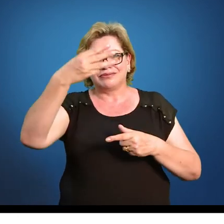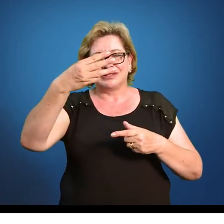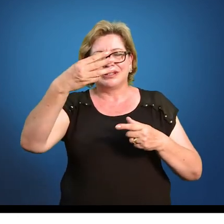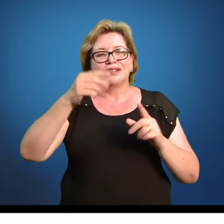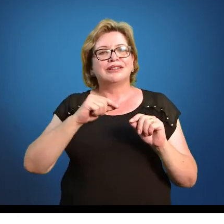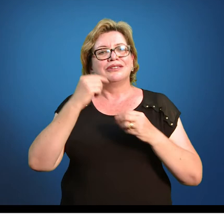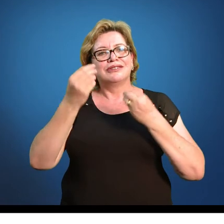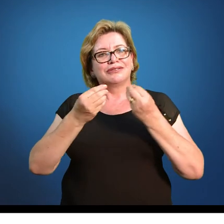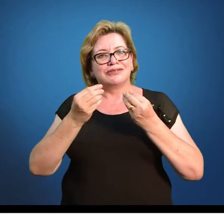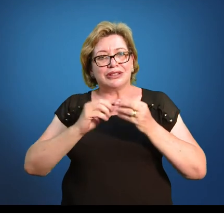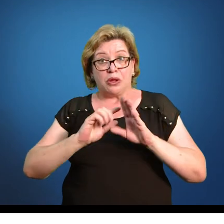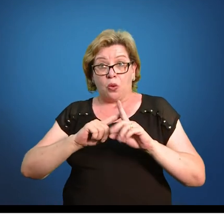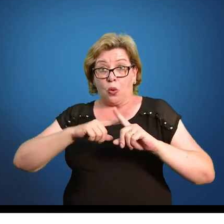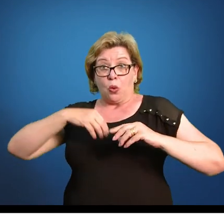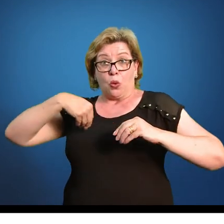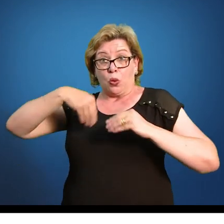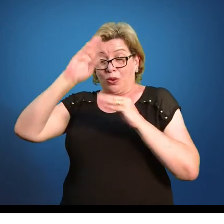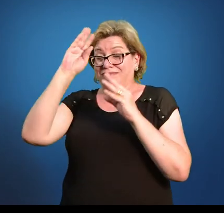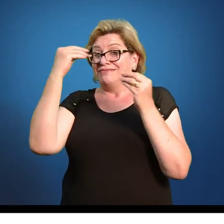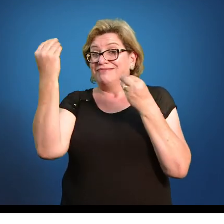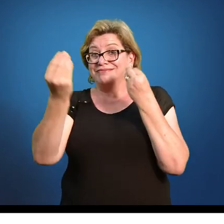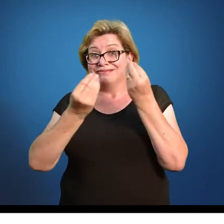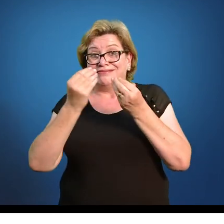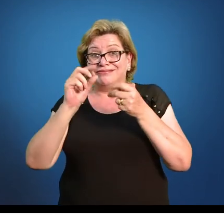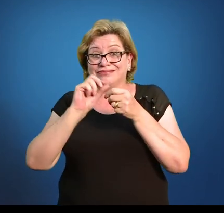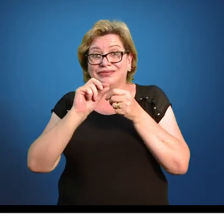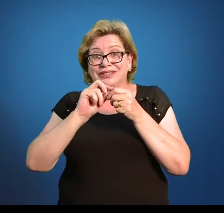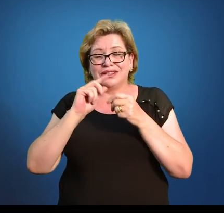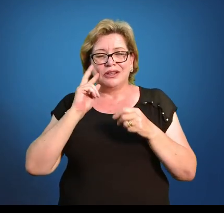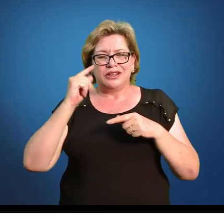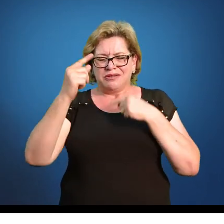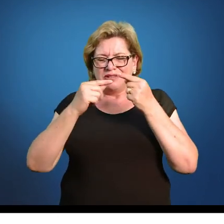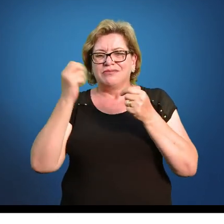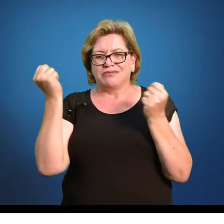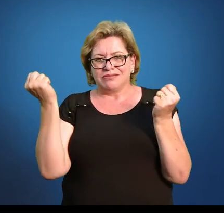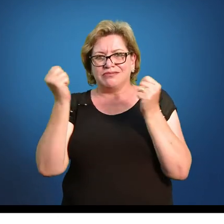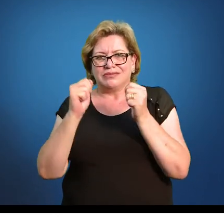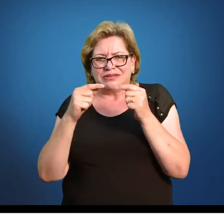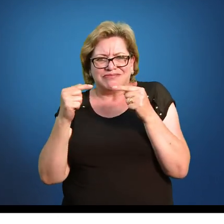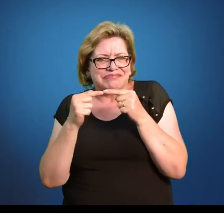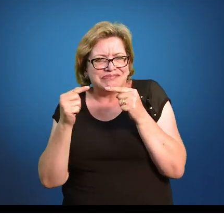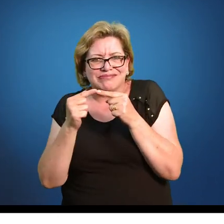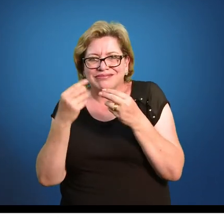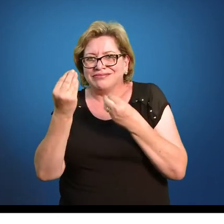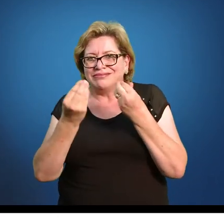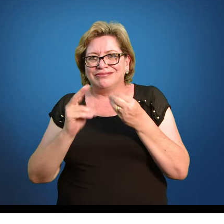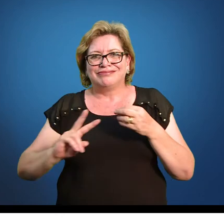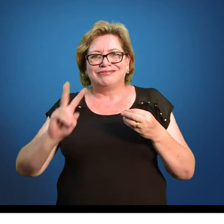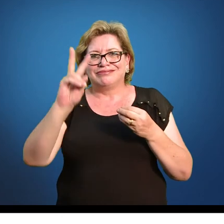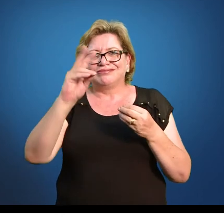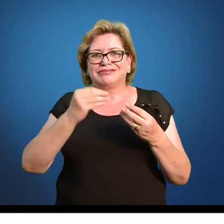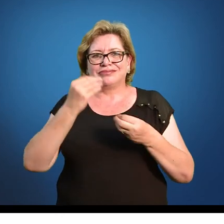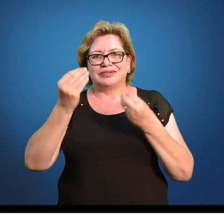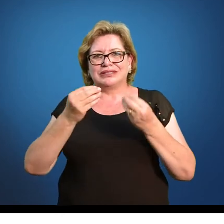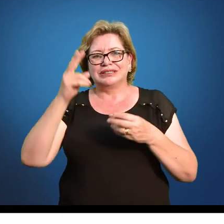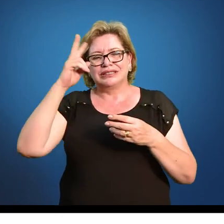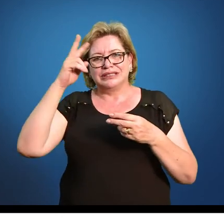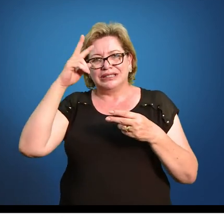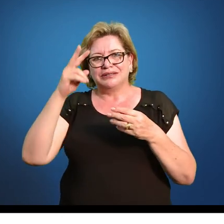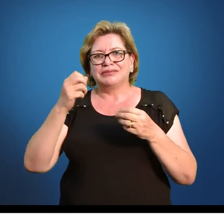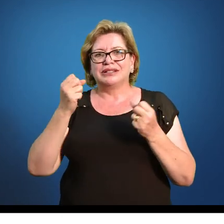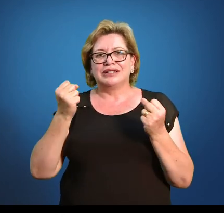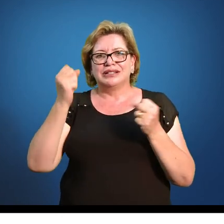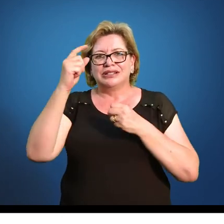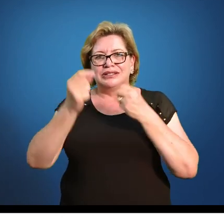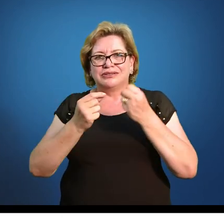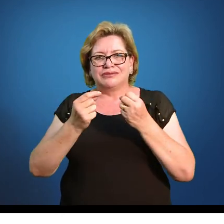valor extremamente alto, né? Depois, se você quiser fazer, você veria que não teria sentido nenhum valor que você iria encontrar. Lembra que a gente falou que como